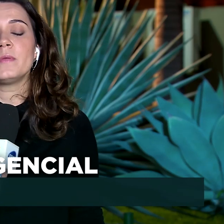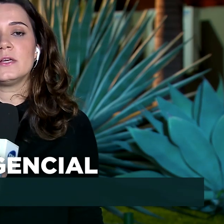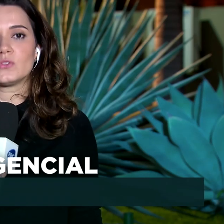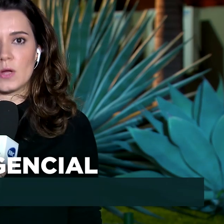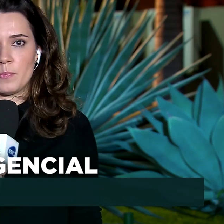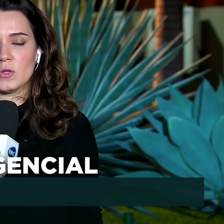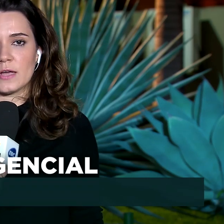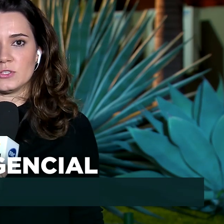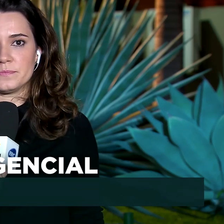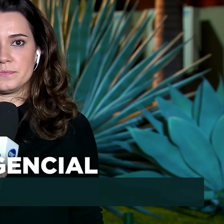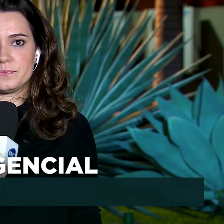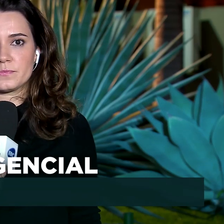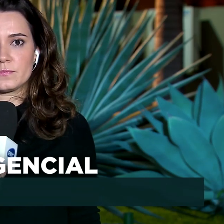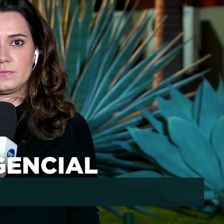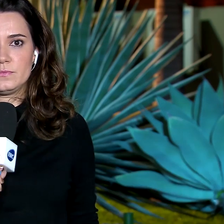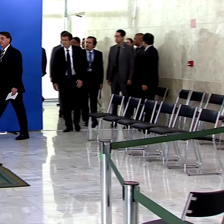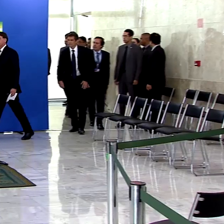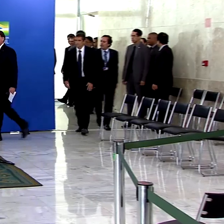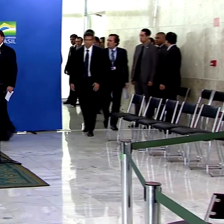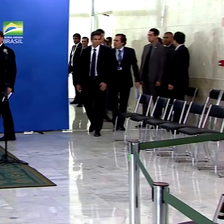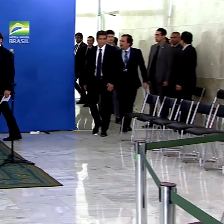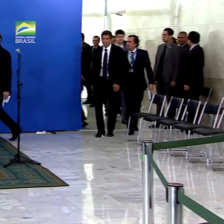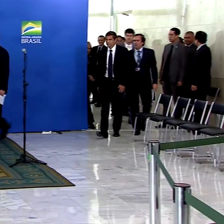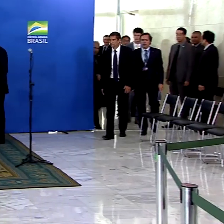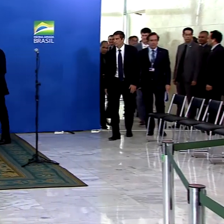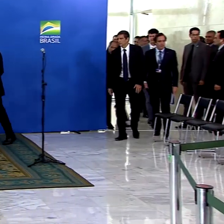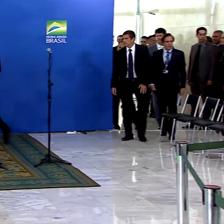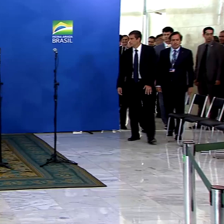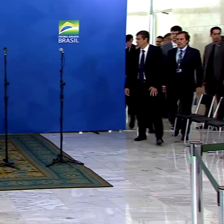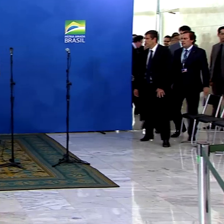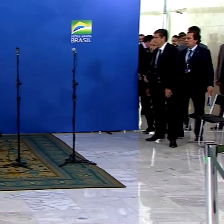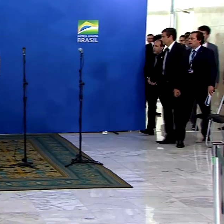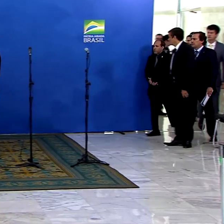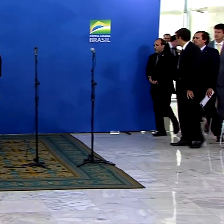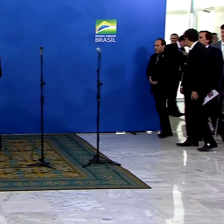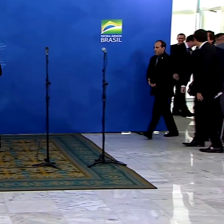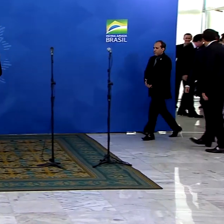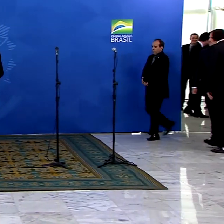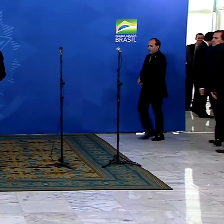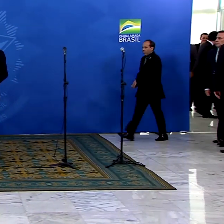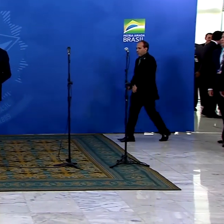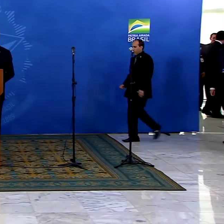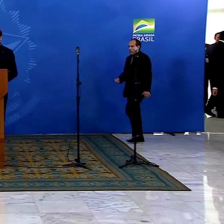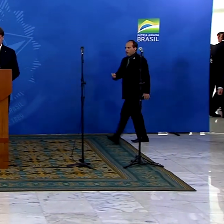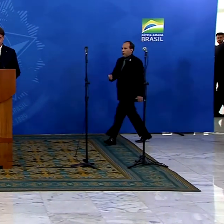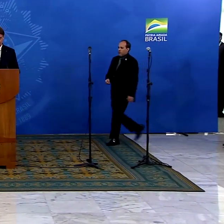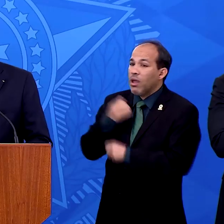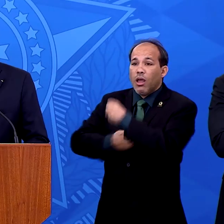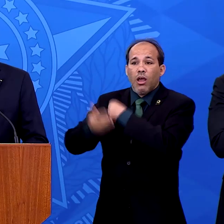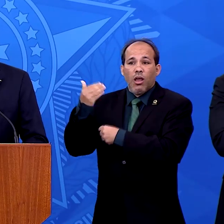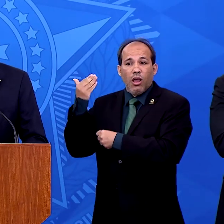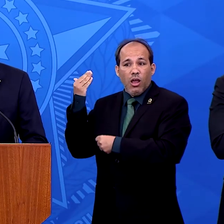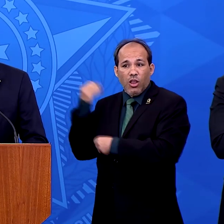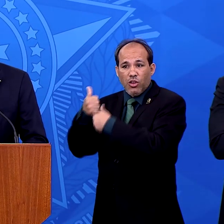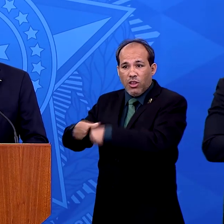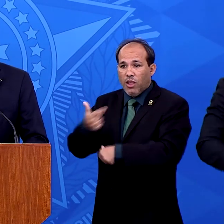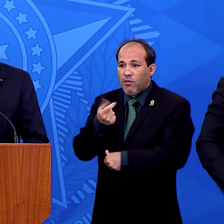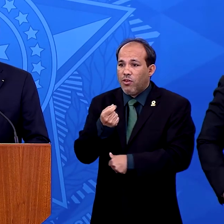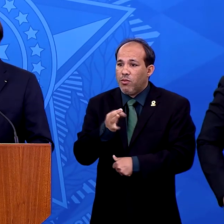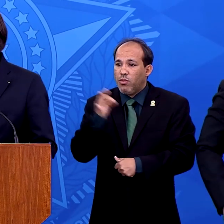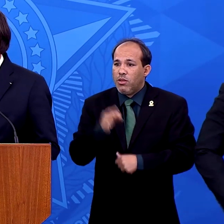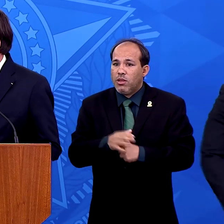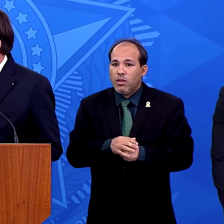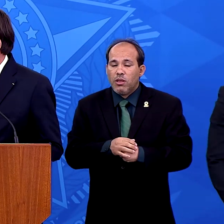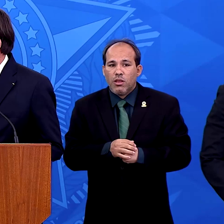acompanhar sobre isso na reportagem. Novo fôlego para pequenas e médias empresas. Medida anunciada pelo governo